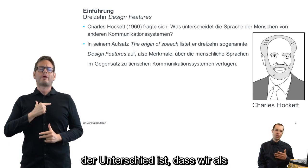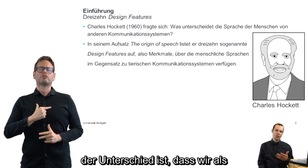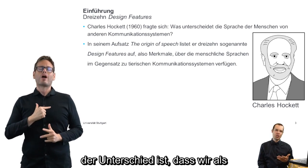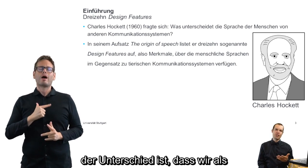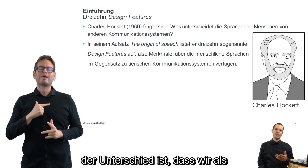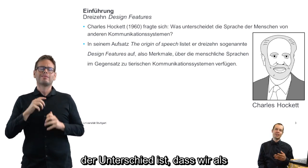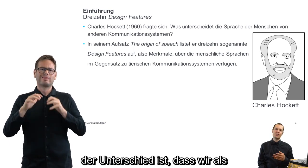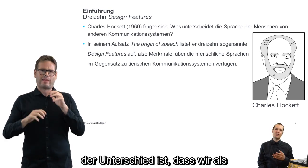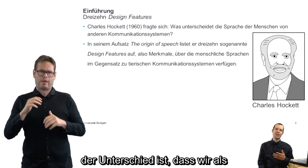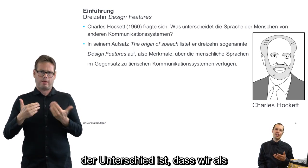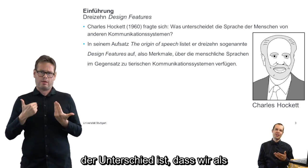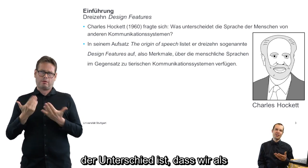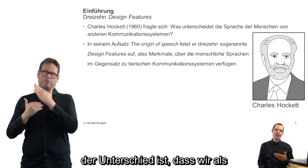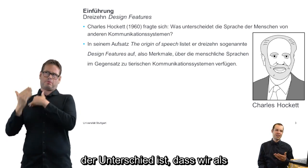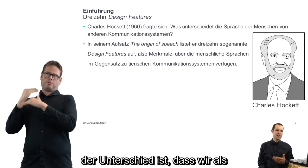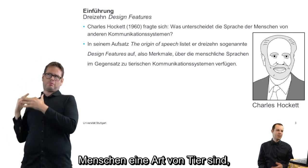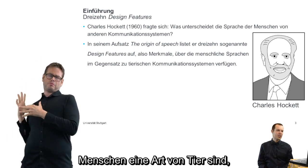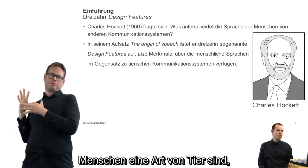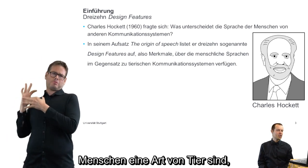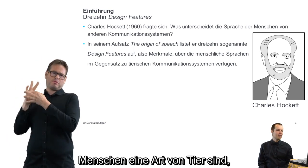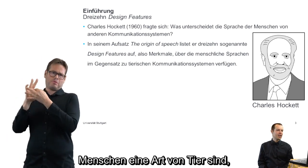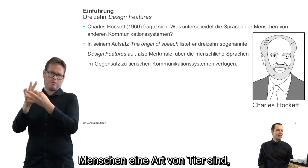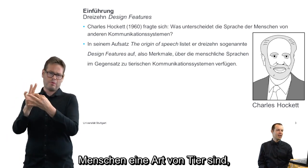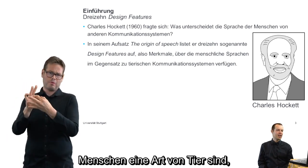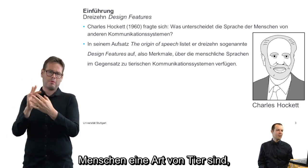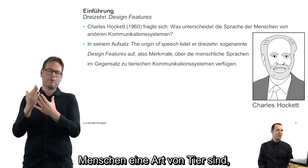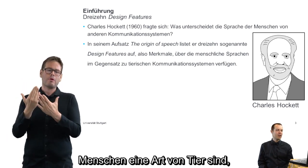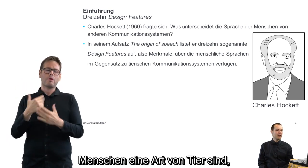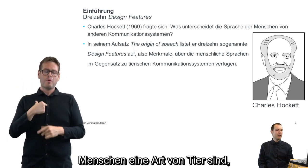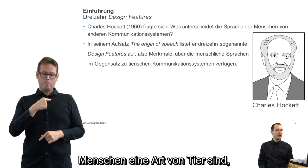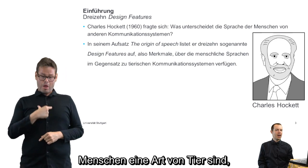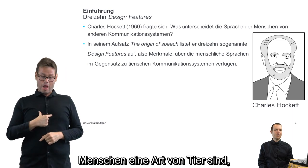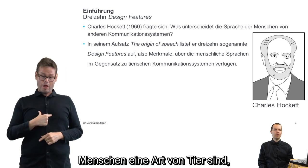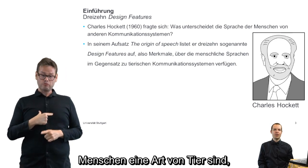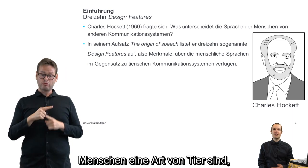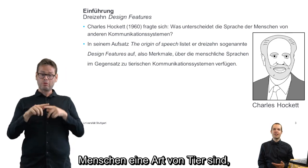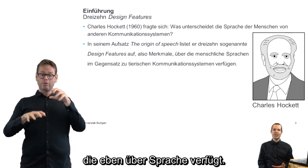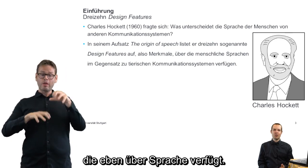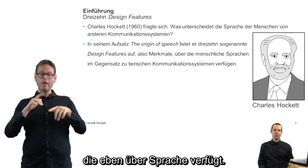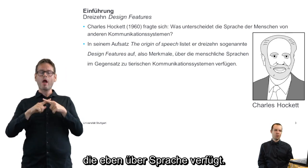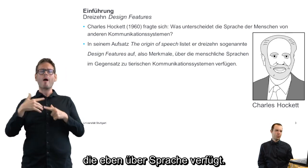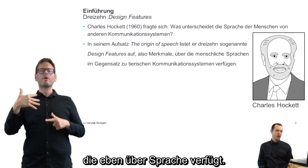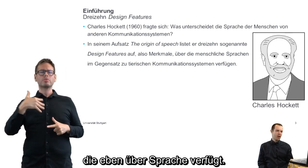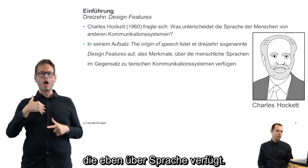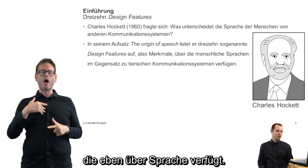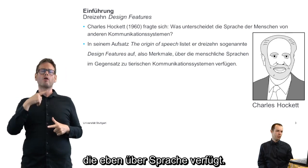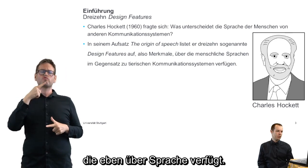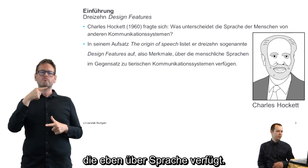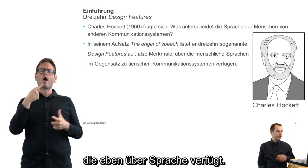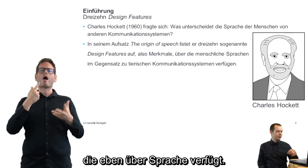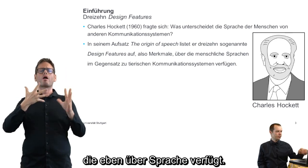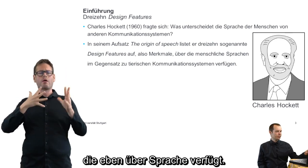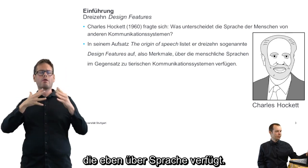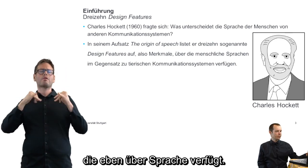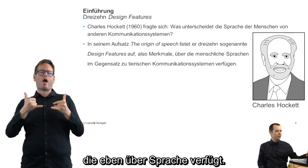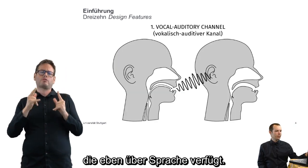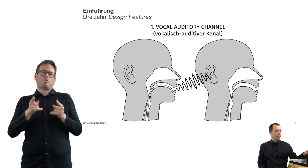nur der Unterschied ist, dass wir als Menschen eine Art von Tier sind, die eben über Sprache verfügt.